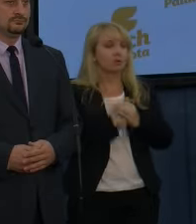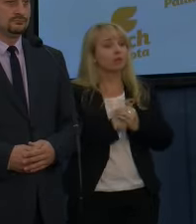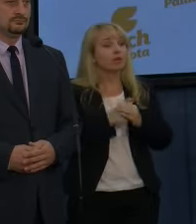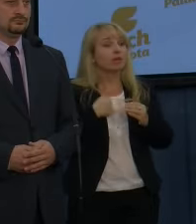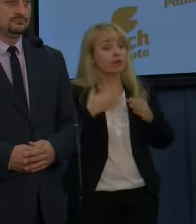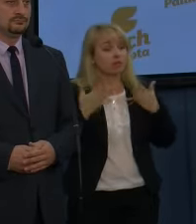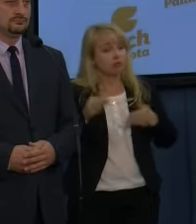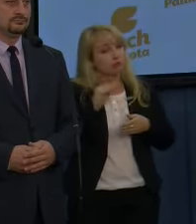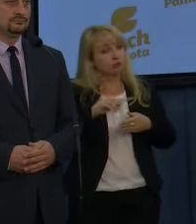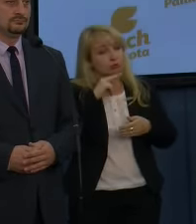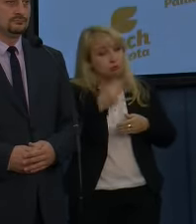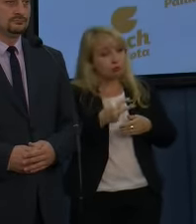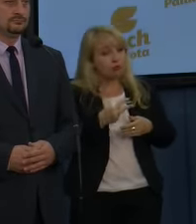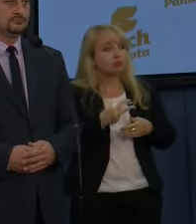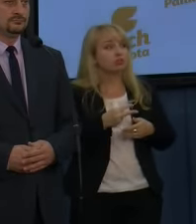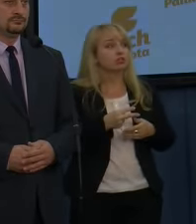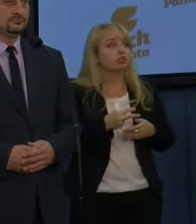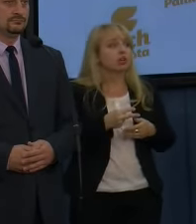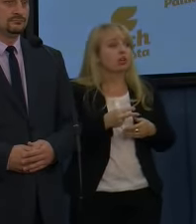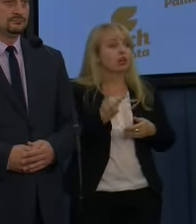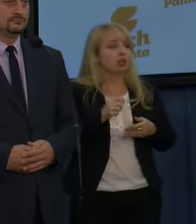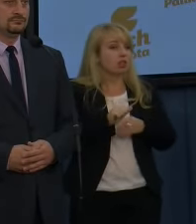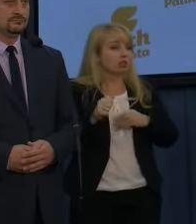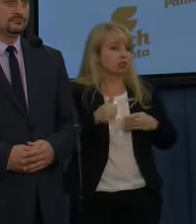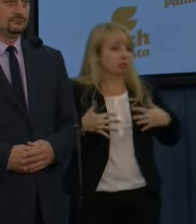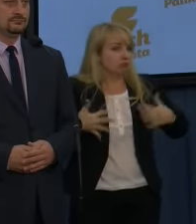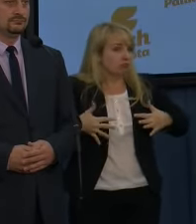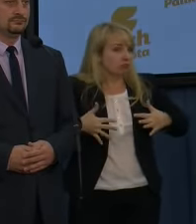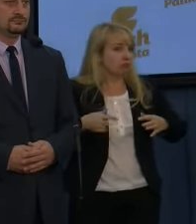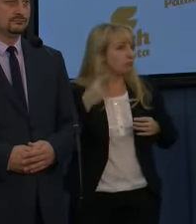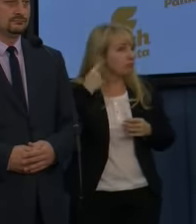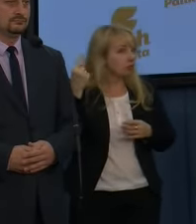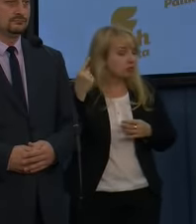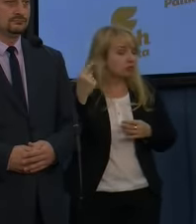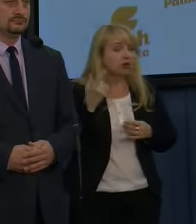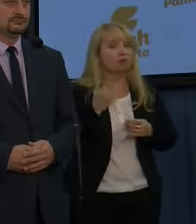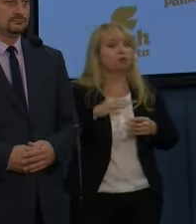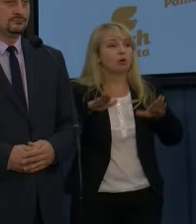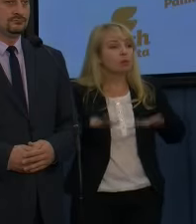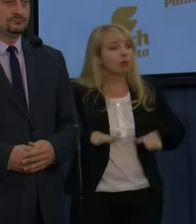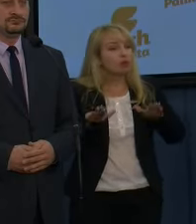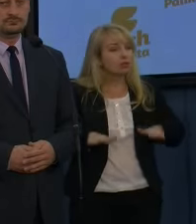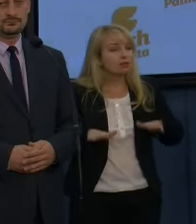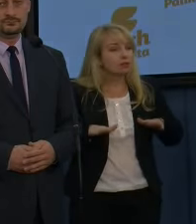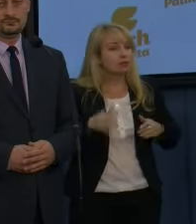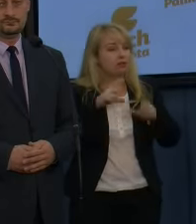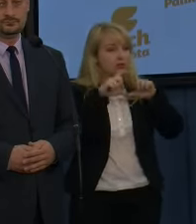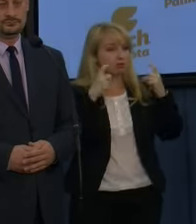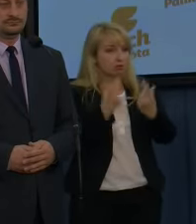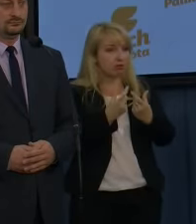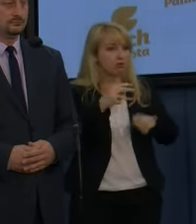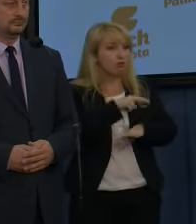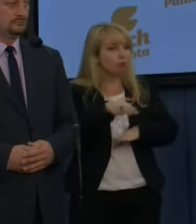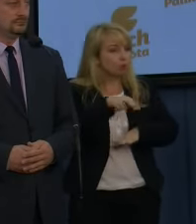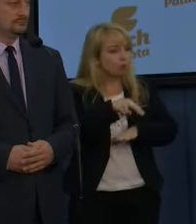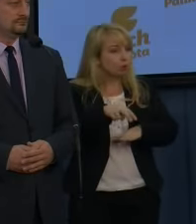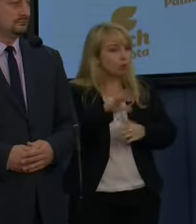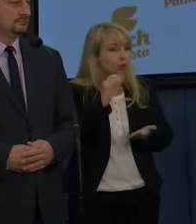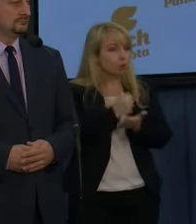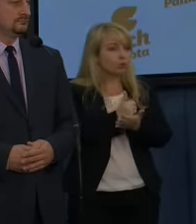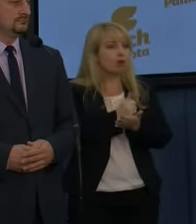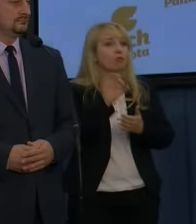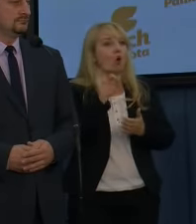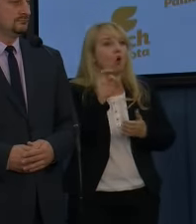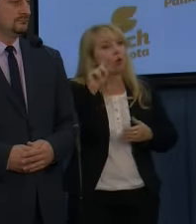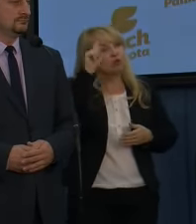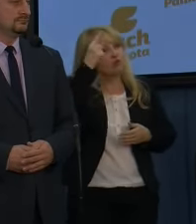zwrócić uwagę, z zaniepokojeniem przyjęłam fakt, że na posiedzeniu projekt ustawy o